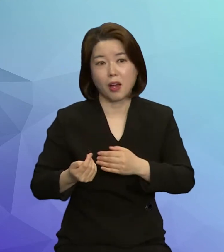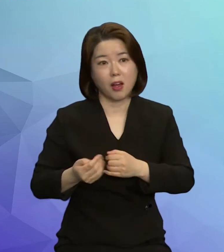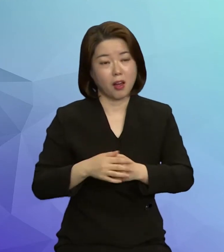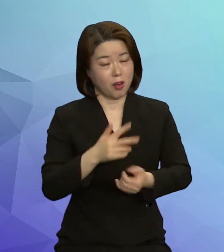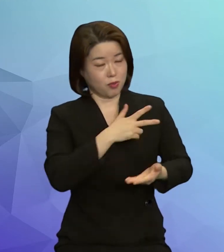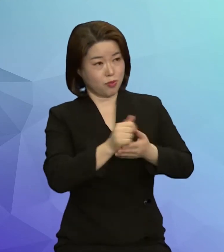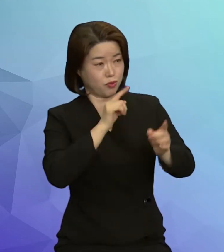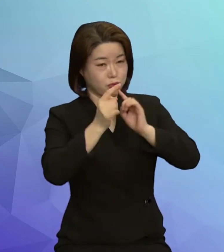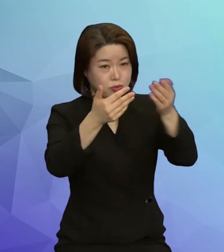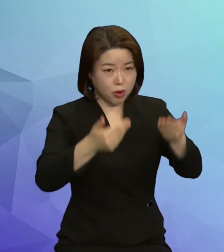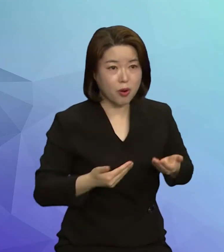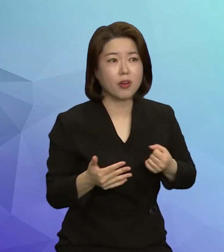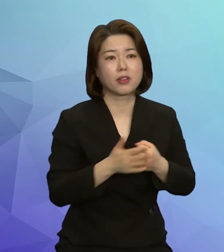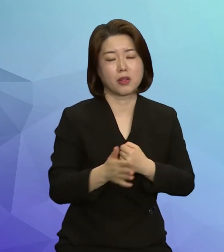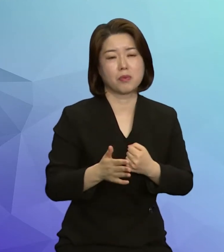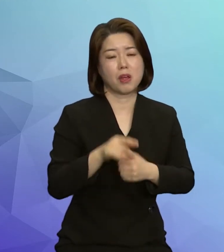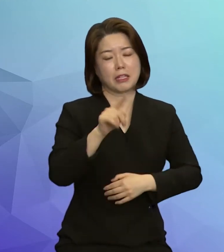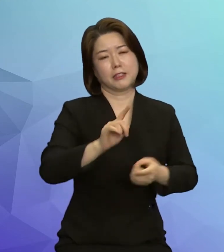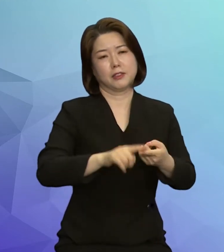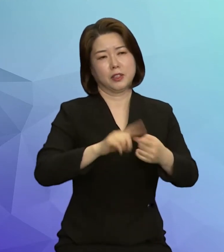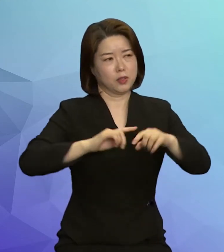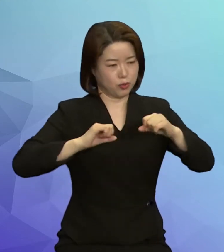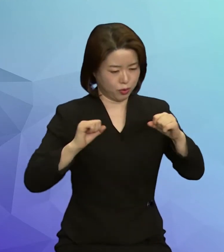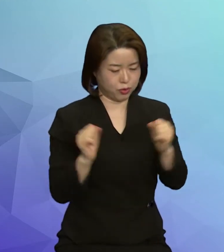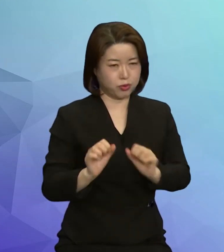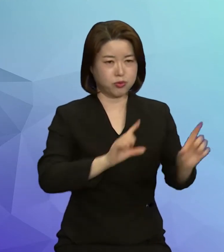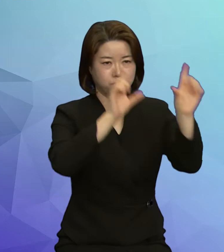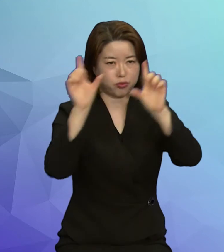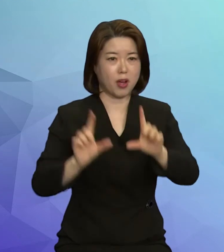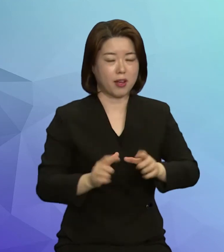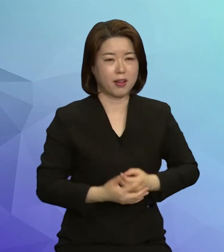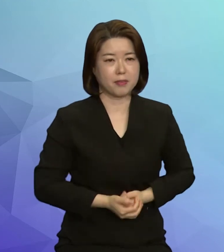주님이 말씀하셨으니까 그대로 살아야지.